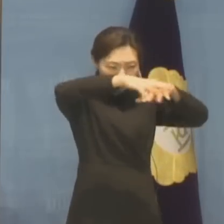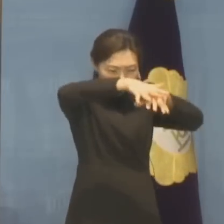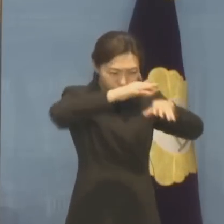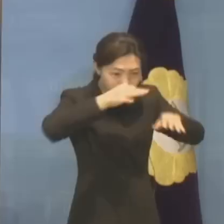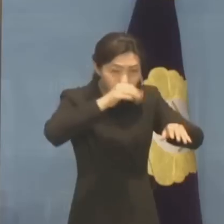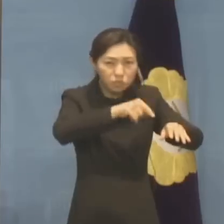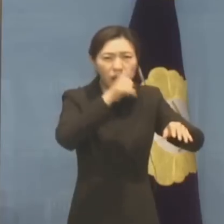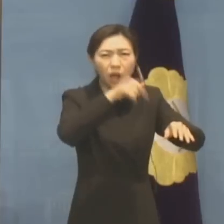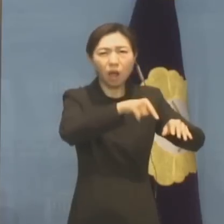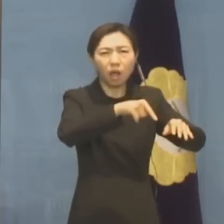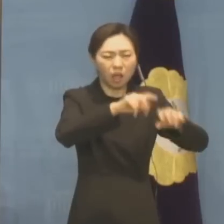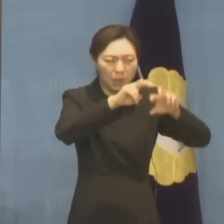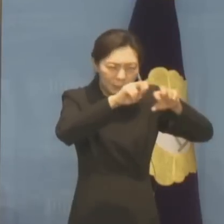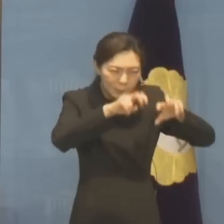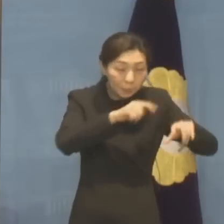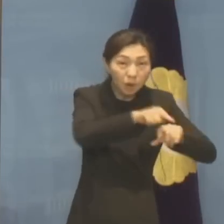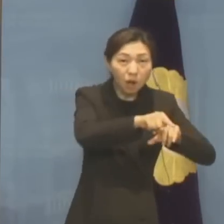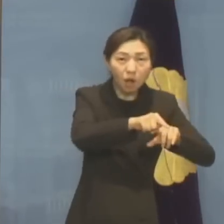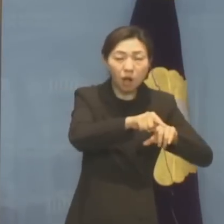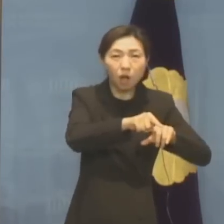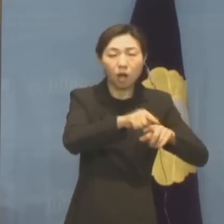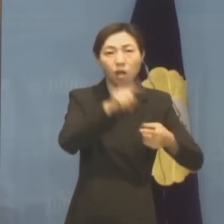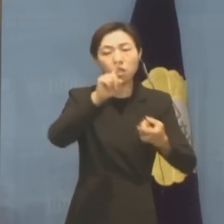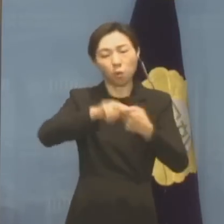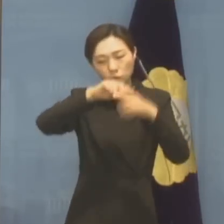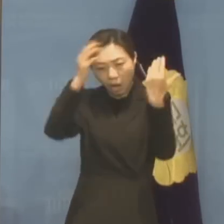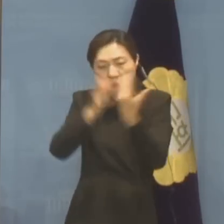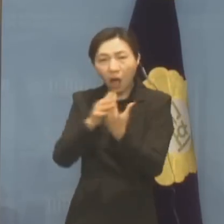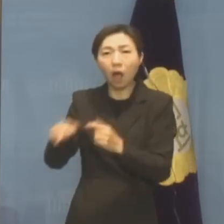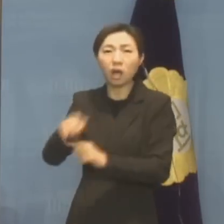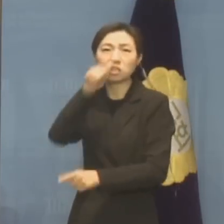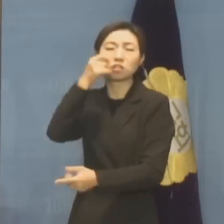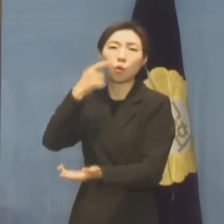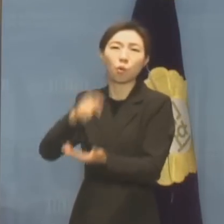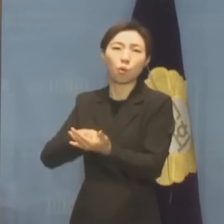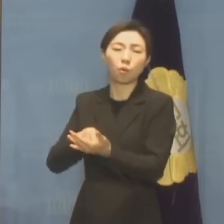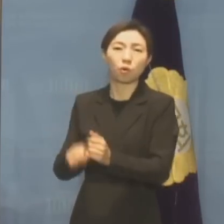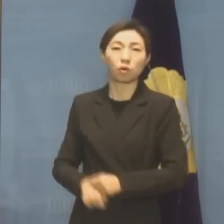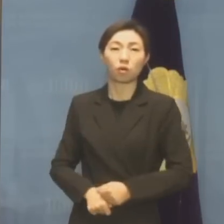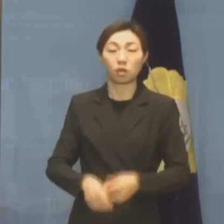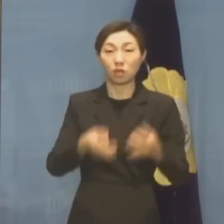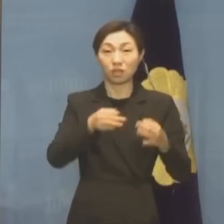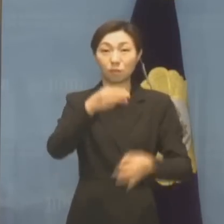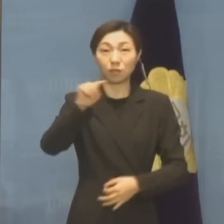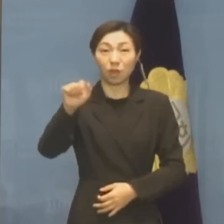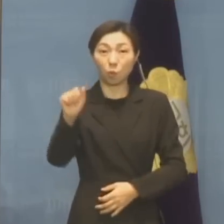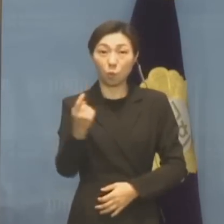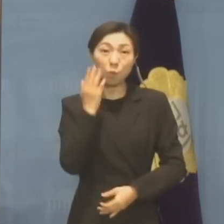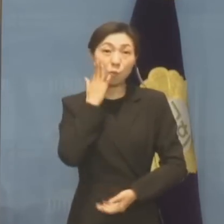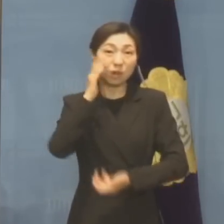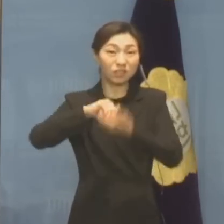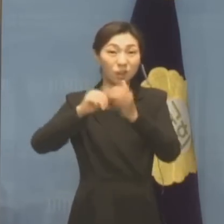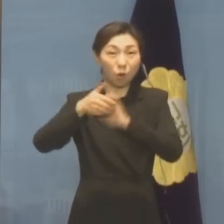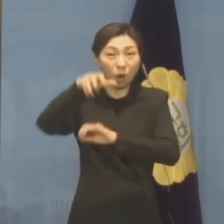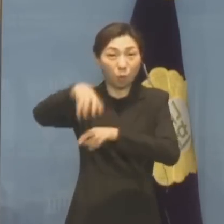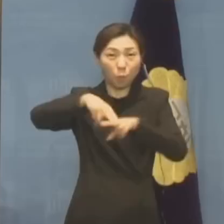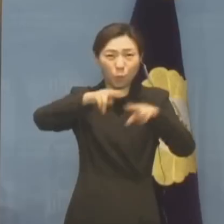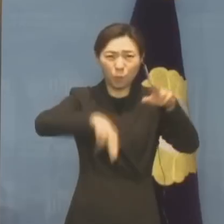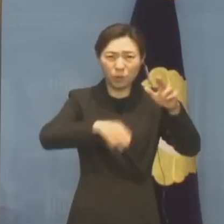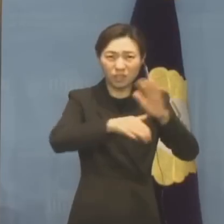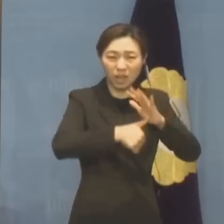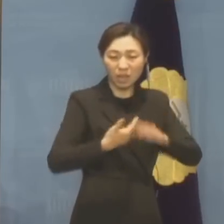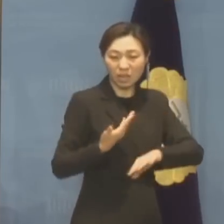분석이 포함되어 있었습니다. 피고인 김태효는 청와대를 나오면서 다른